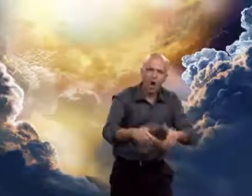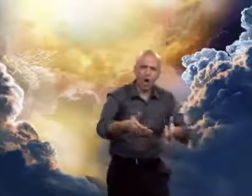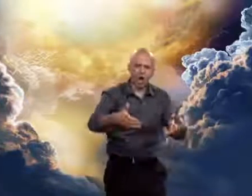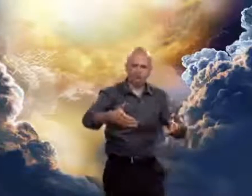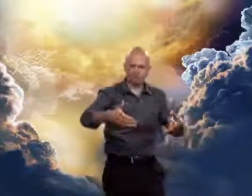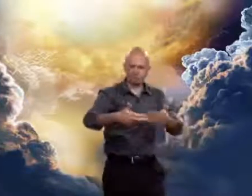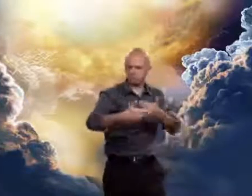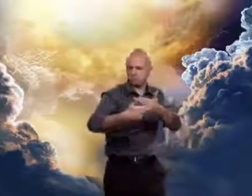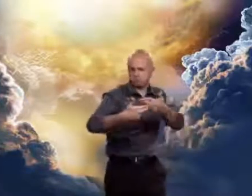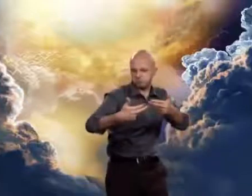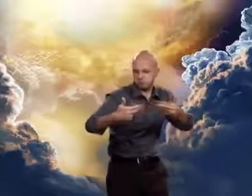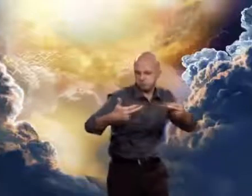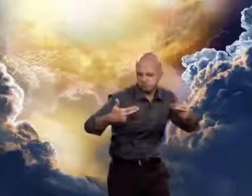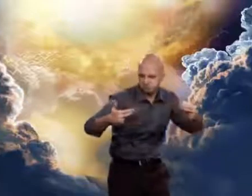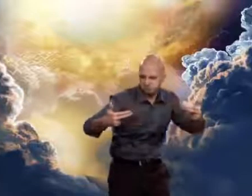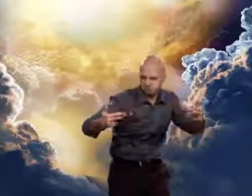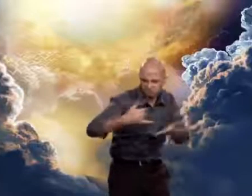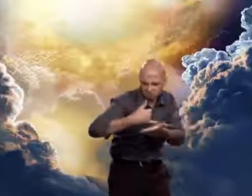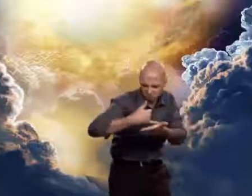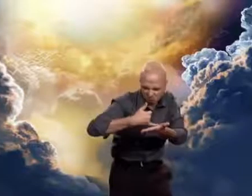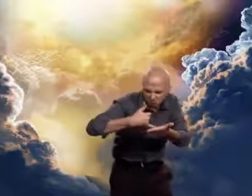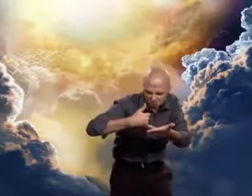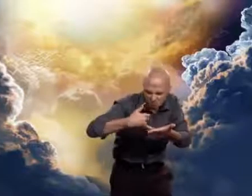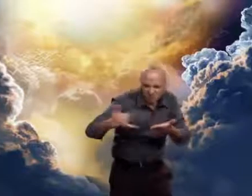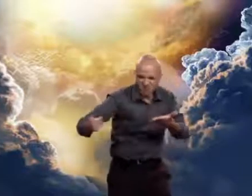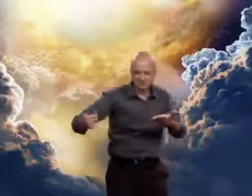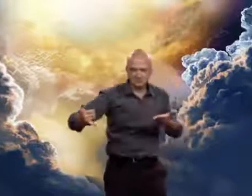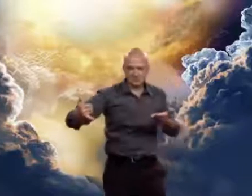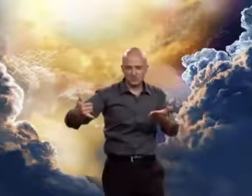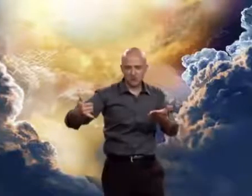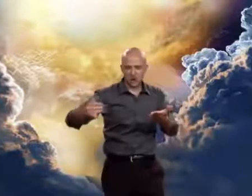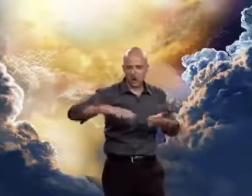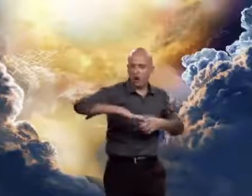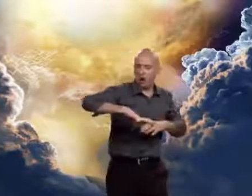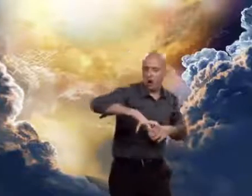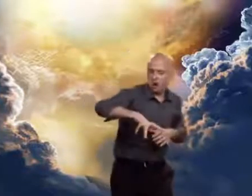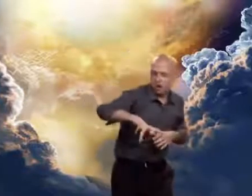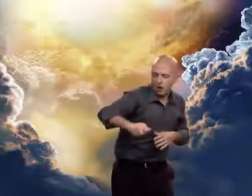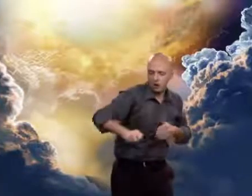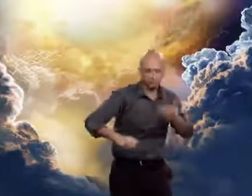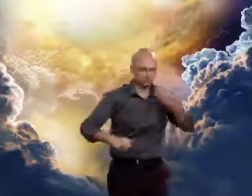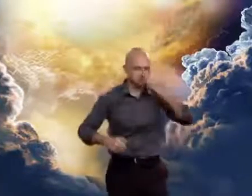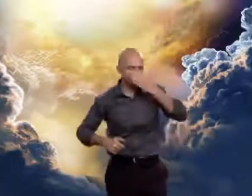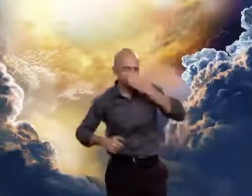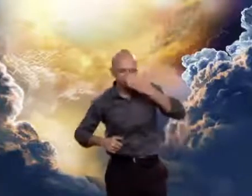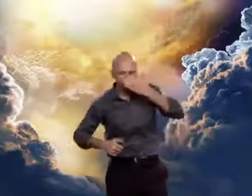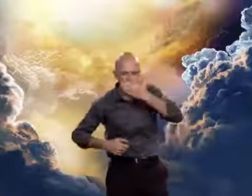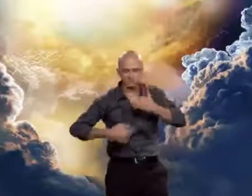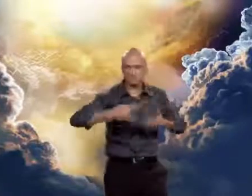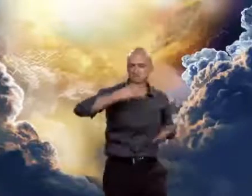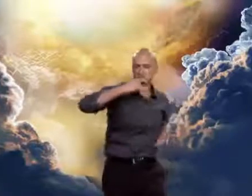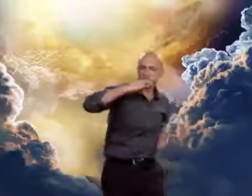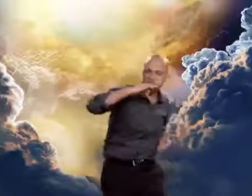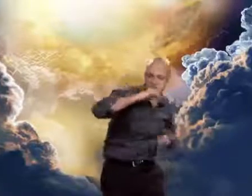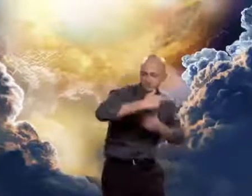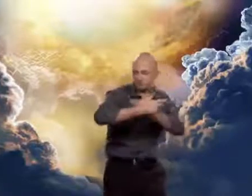e na Bíblia, viva como lhe agradar. O céu será o seu destino. Porém, diz a palavra de Deus, ai